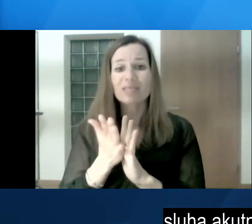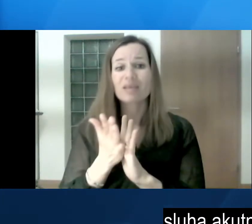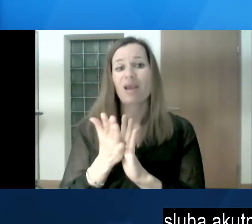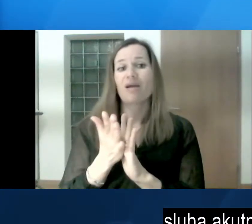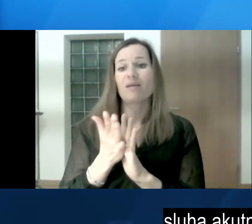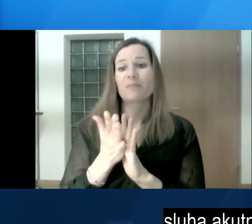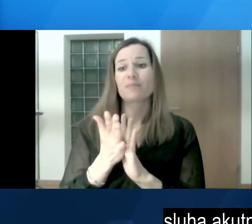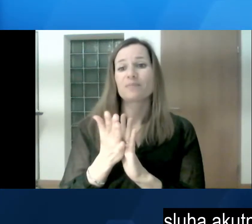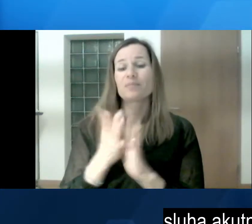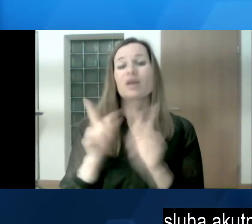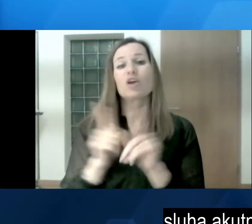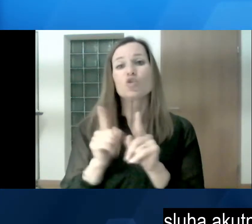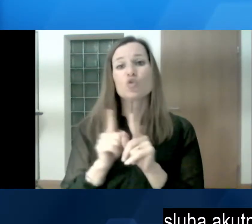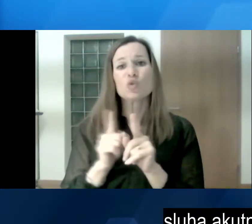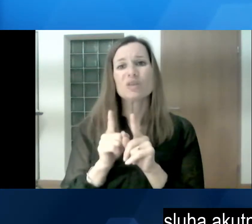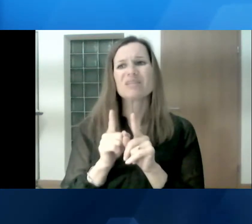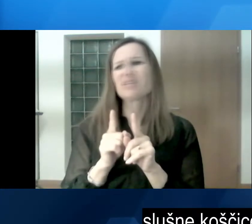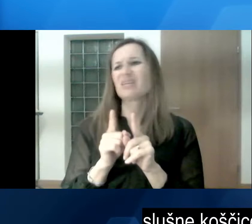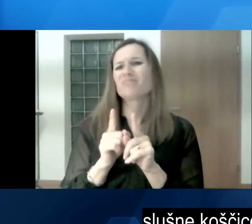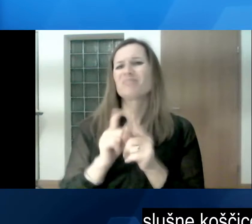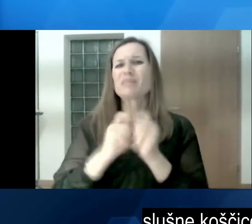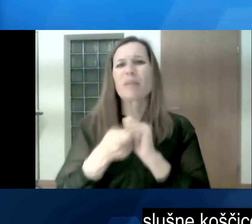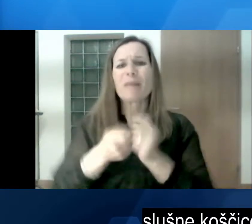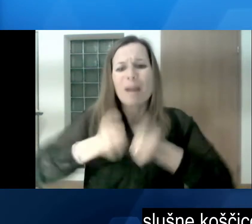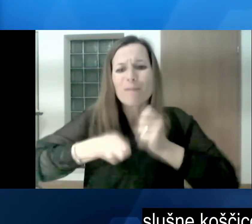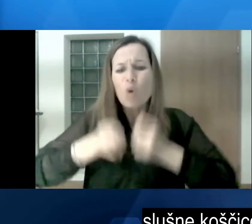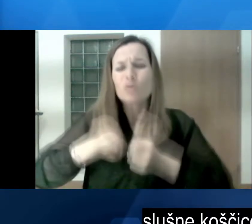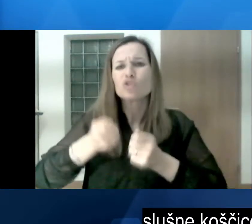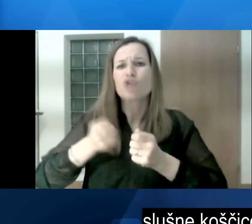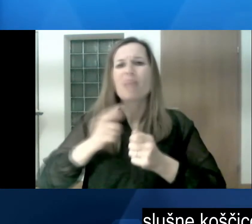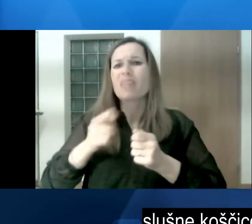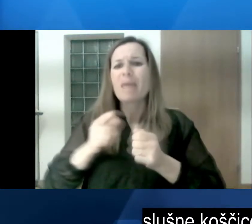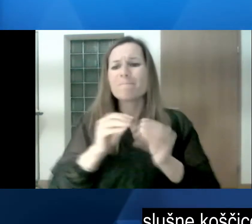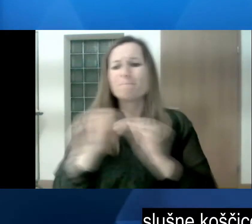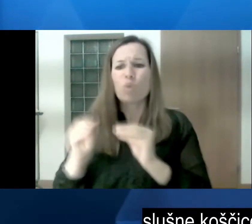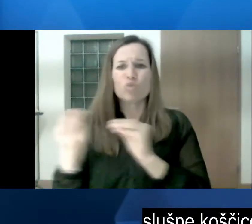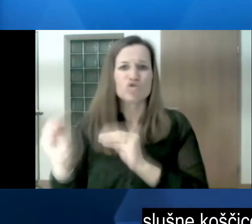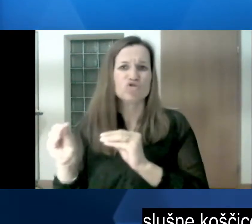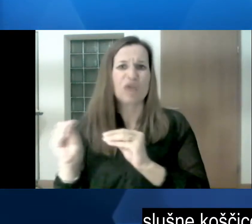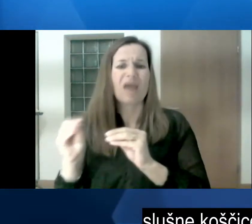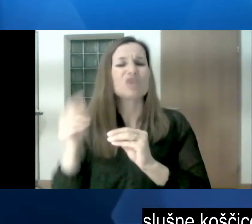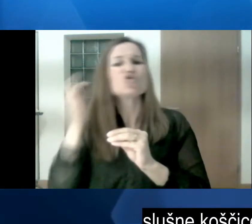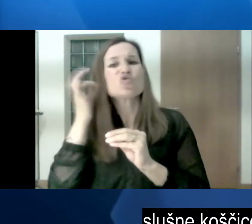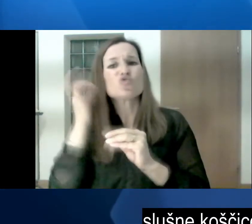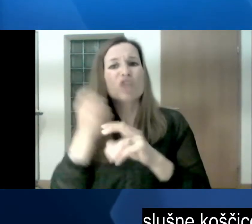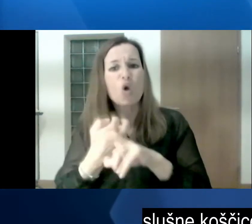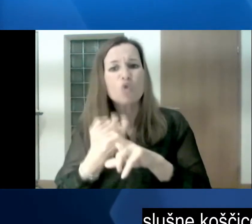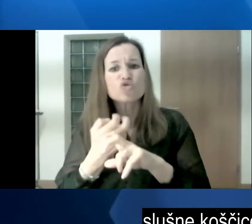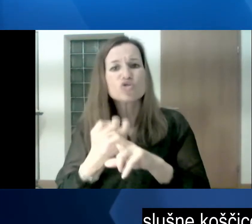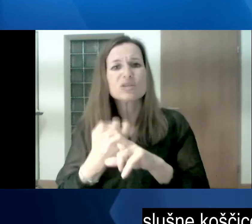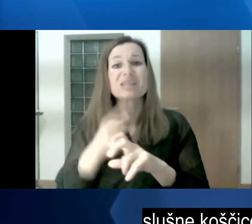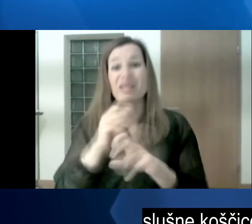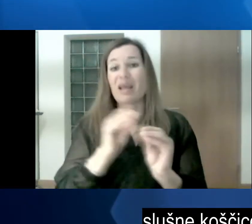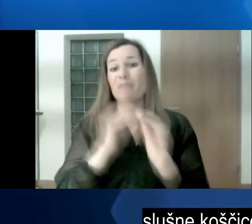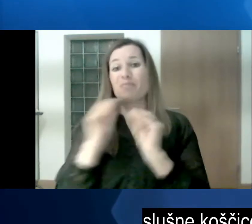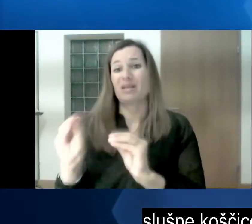perforacije bobničev, nepomične ali manjkajoče slušne koščice, se pravi ta prenos potovanja zgoščenin